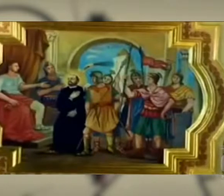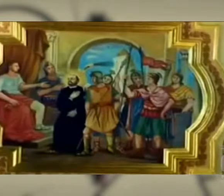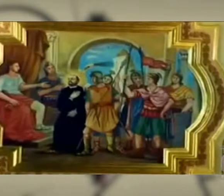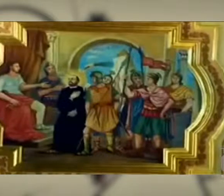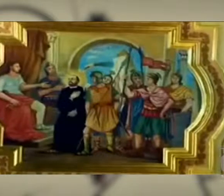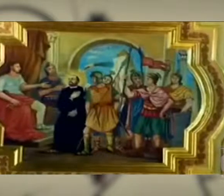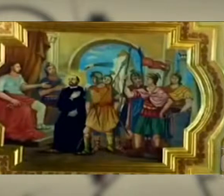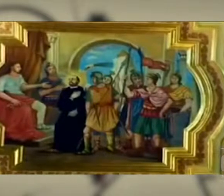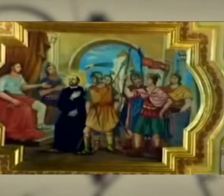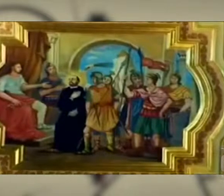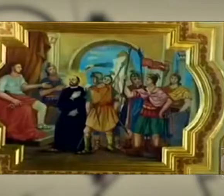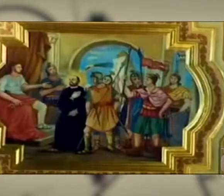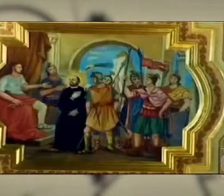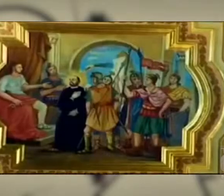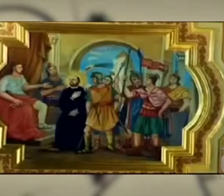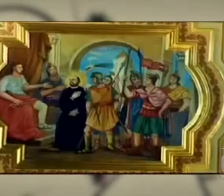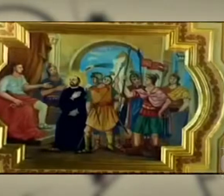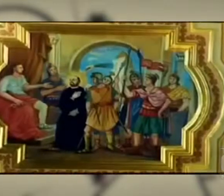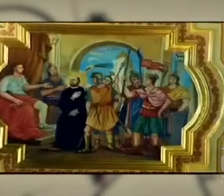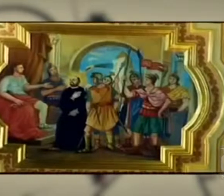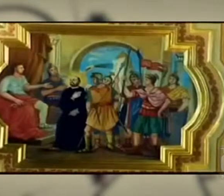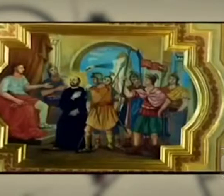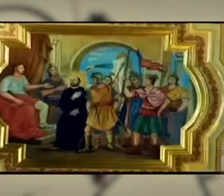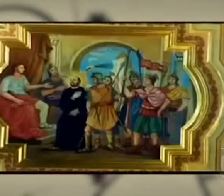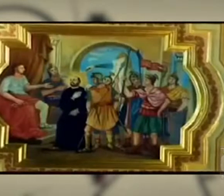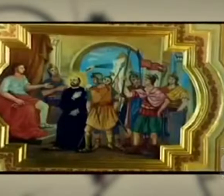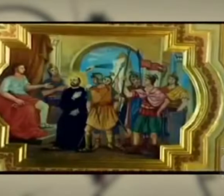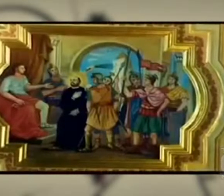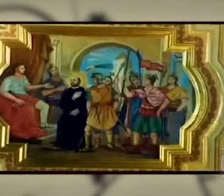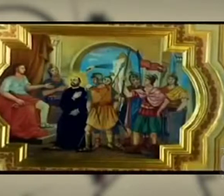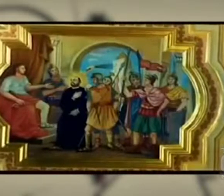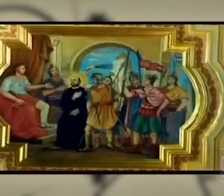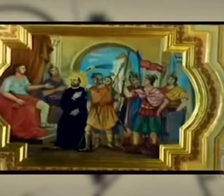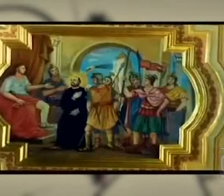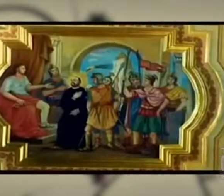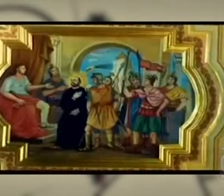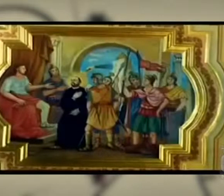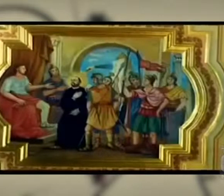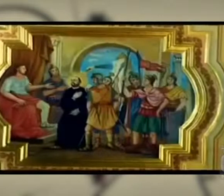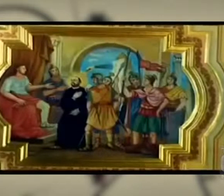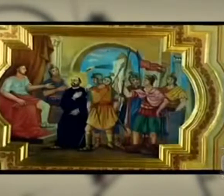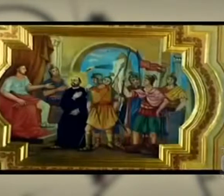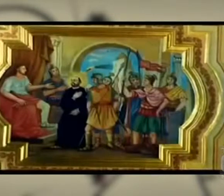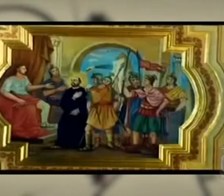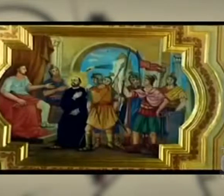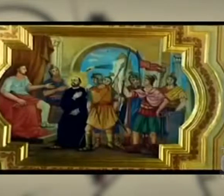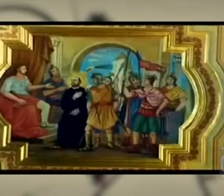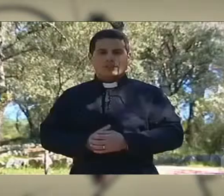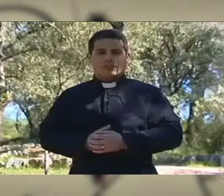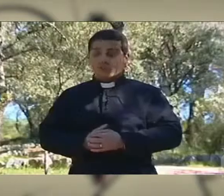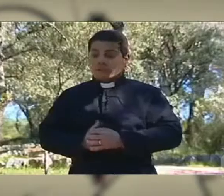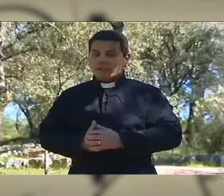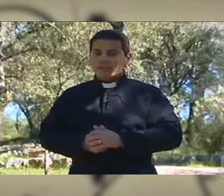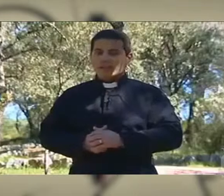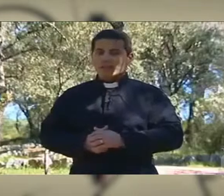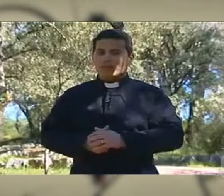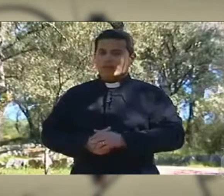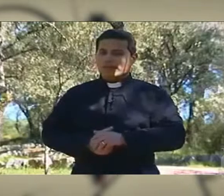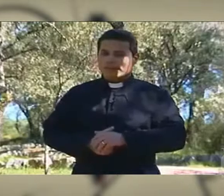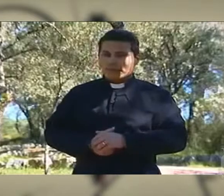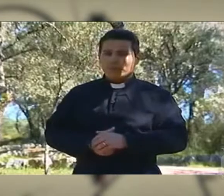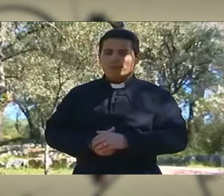São Marcelino, em comunhão com a autoridade eclesiástica, representada dentro daquele contexto por